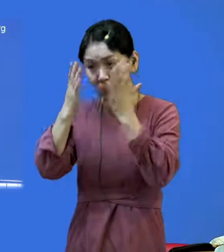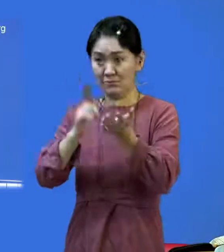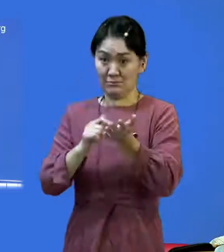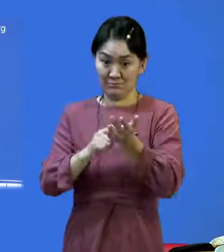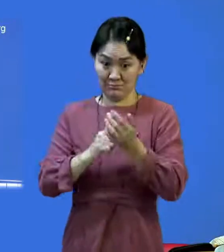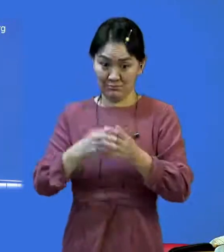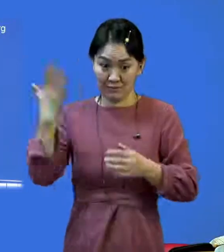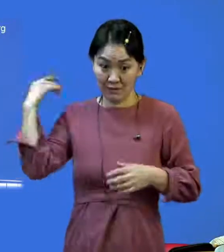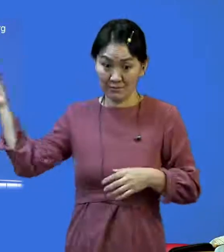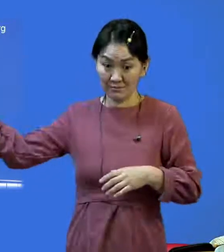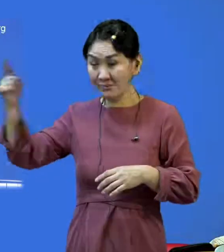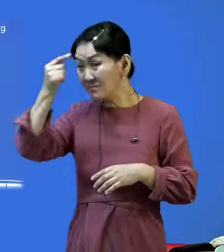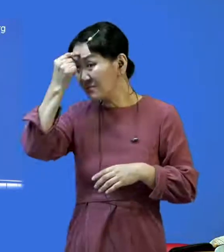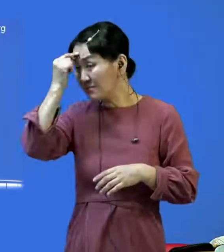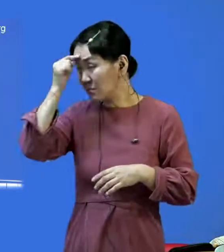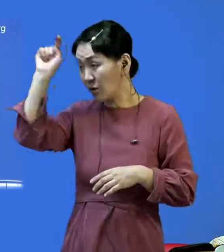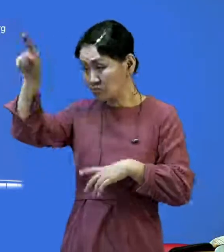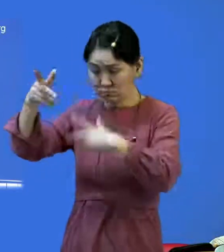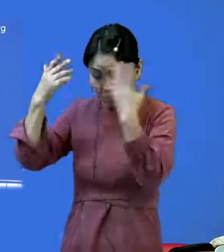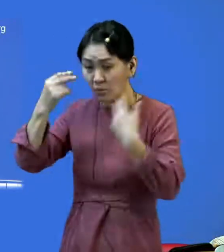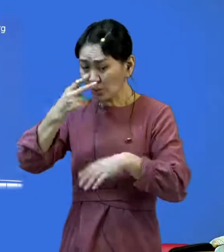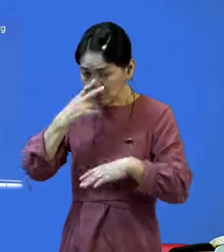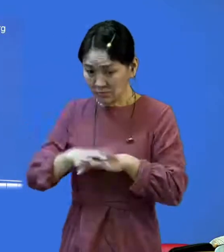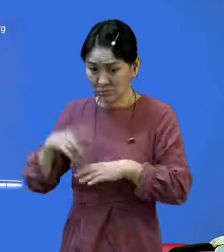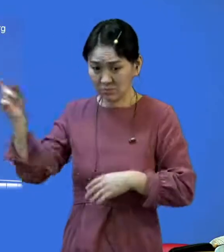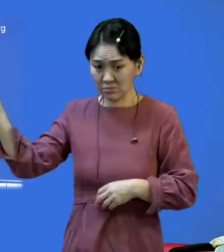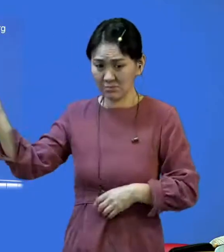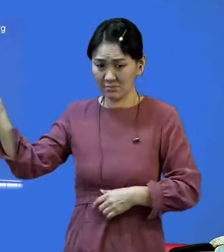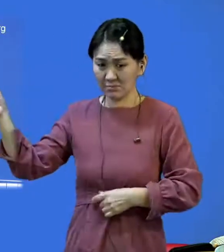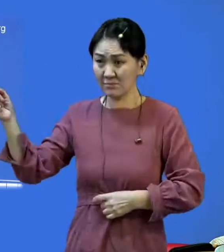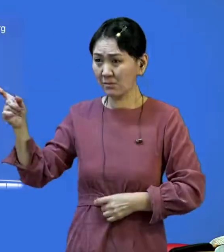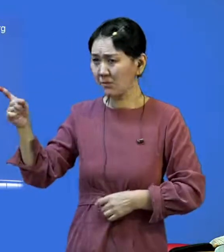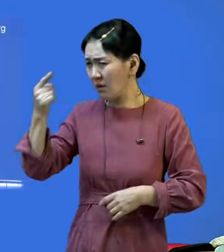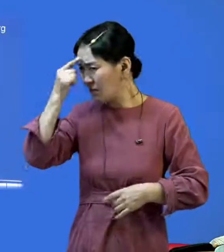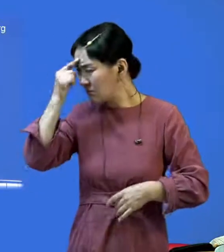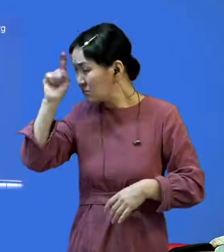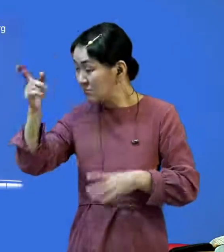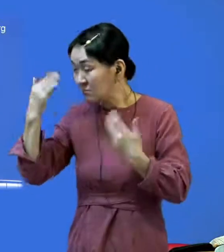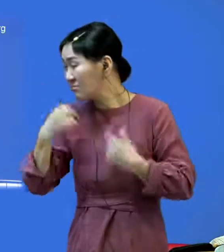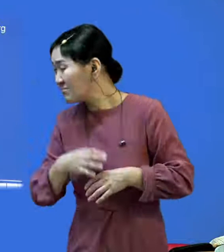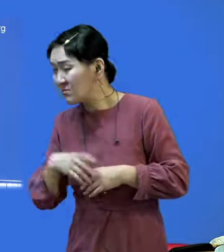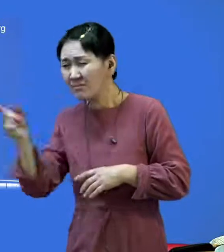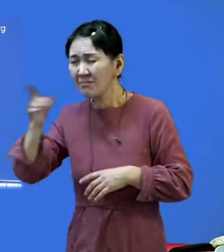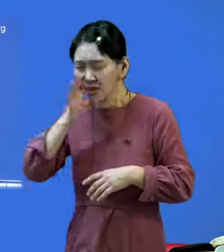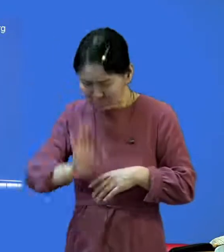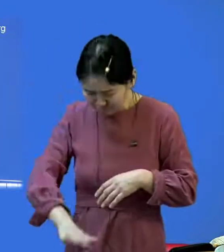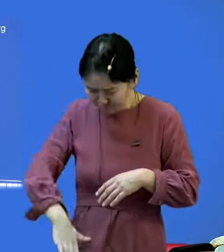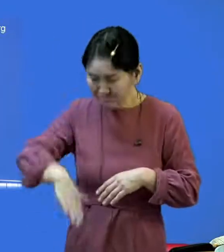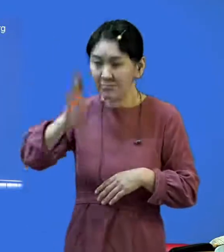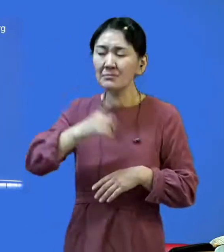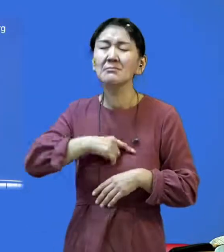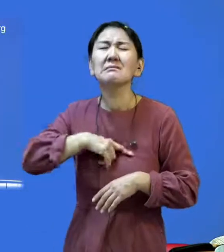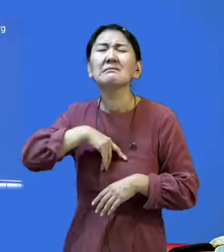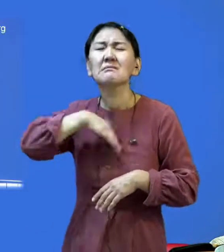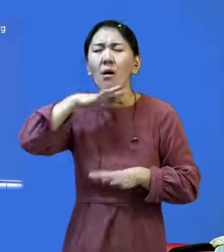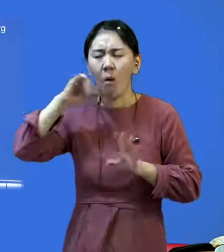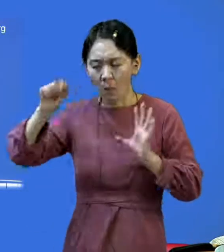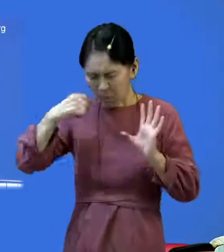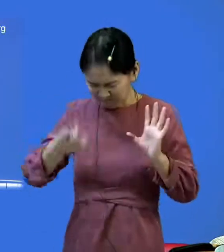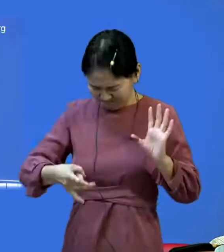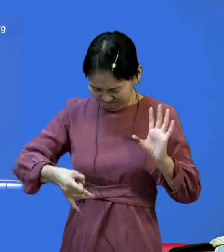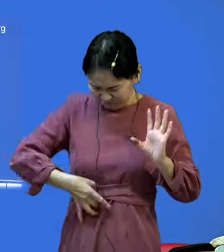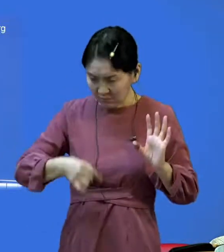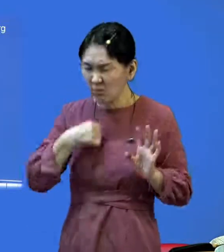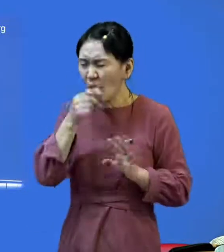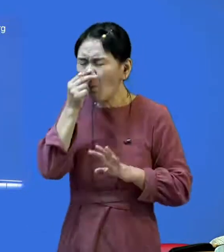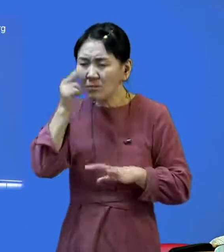Насан туршдаа цадлаа цадах гэдгийг мэдэхгүй амьдарч байгаа дөхөж байгаа хүмүүс хэдэн зуун сая вэ? Нэг